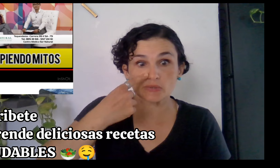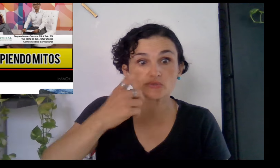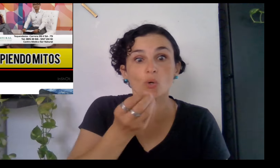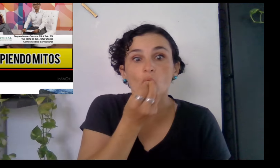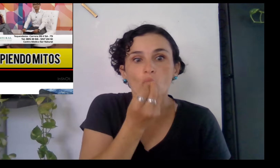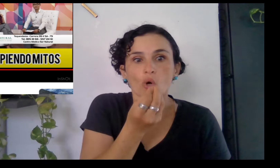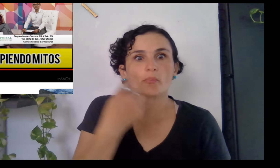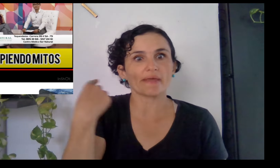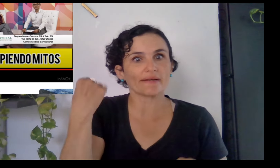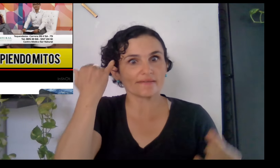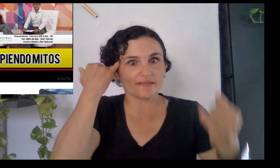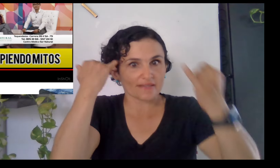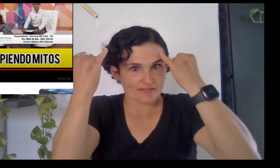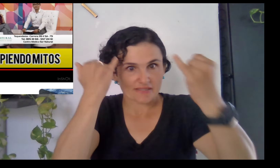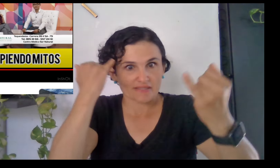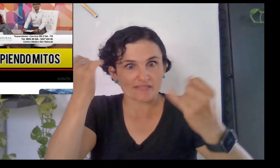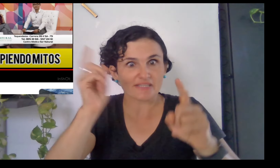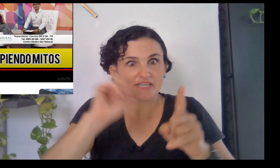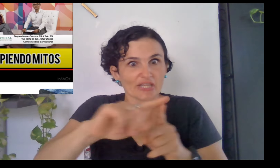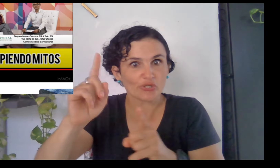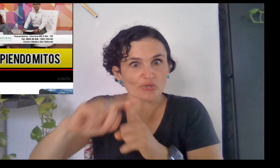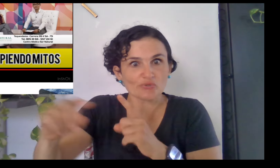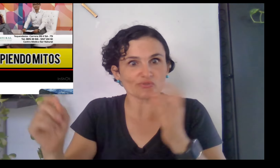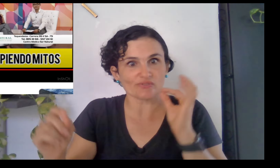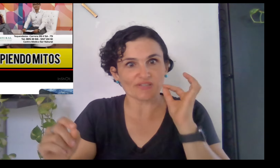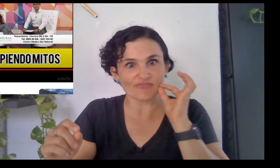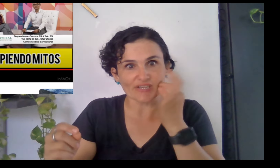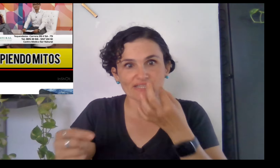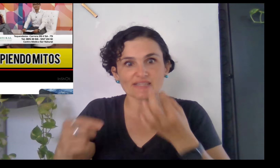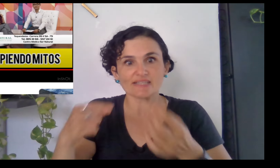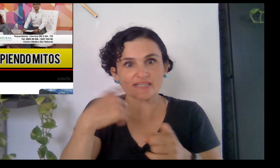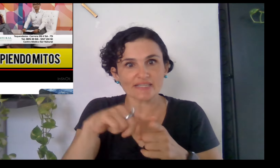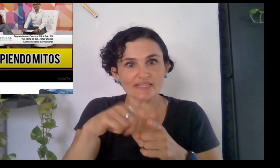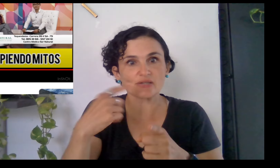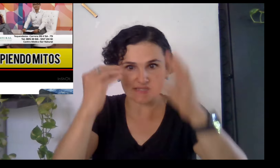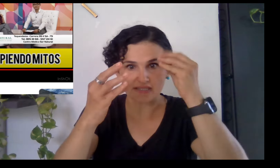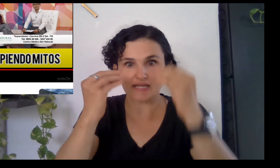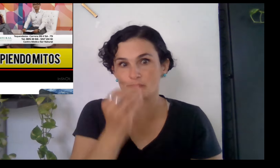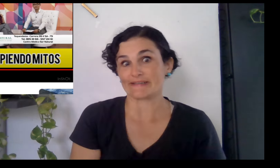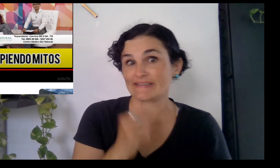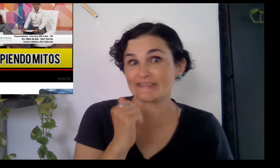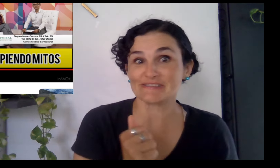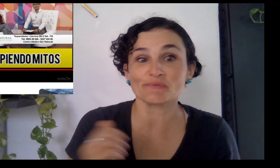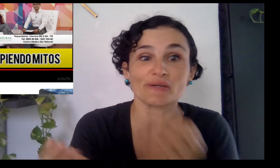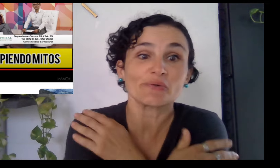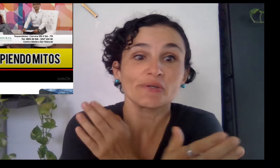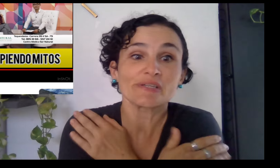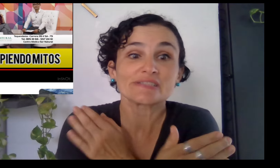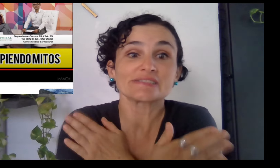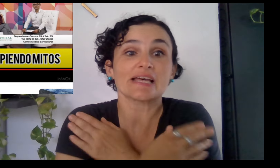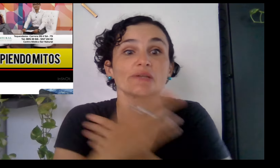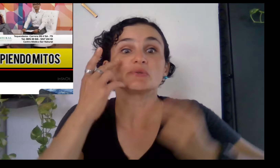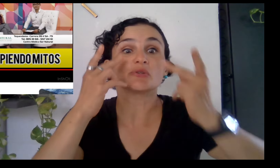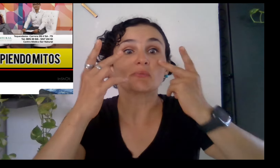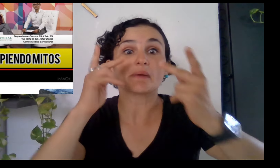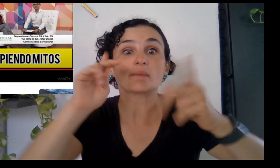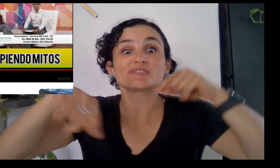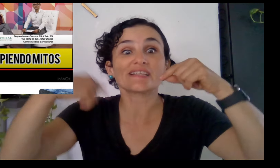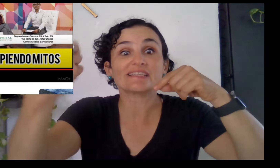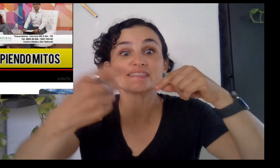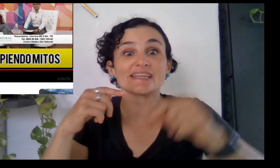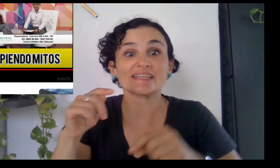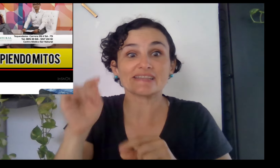comer ingenioso, diferente, rico, aprender a comer. ¿Listo? Bueno, saludos, nos vemos en el siguiente